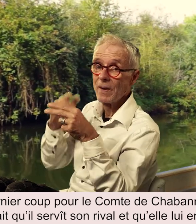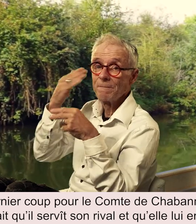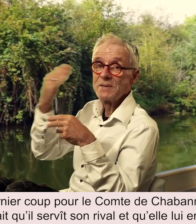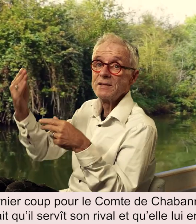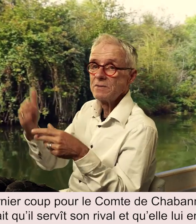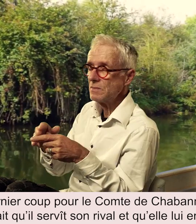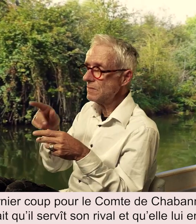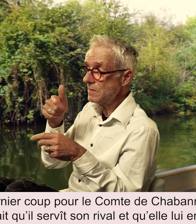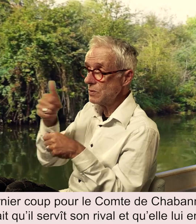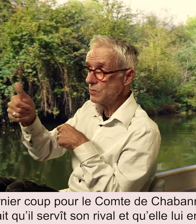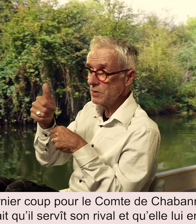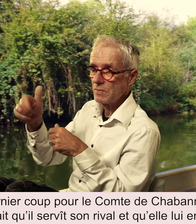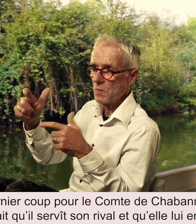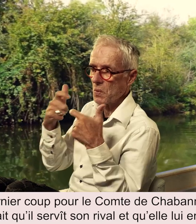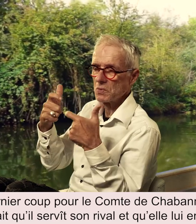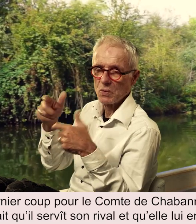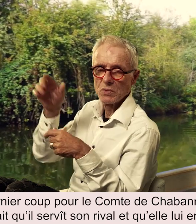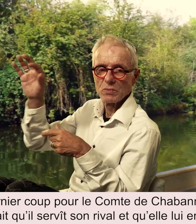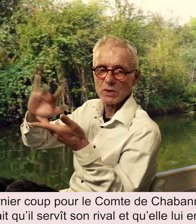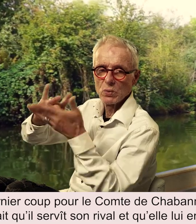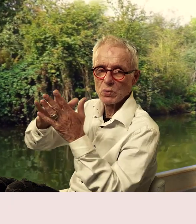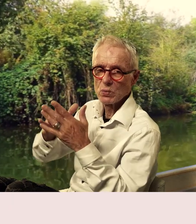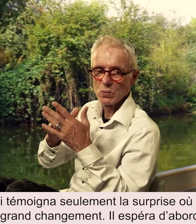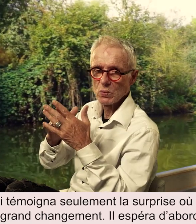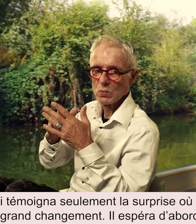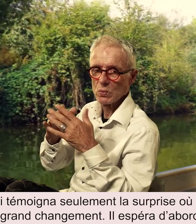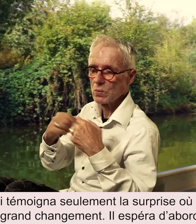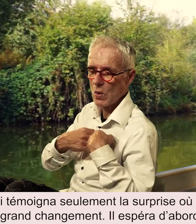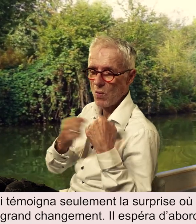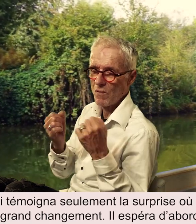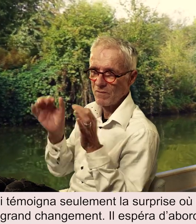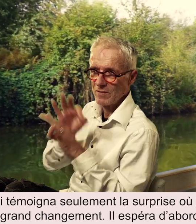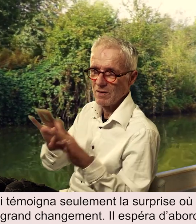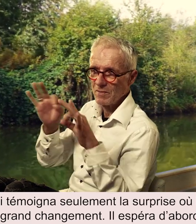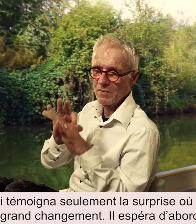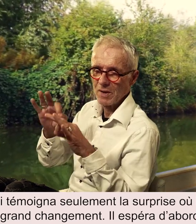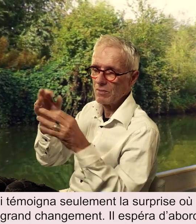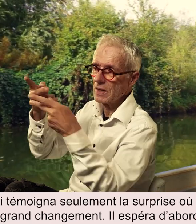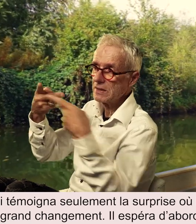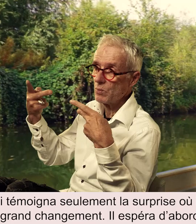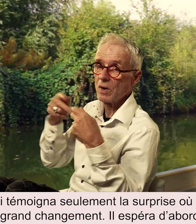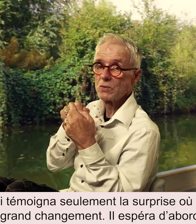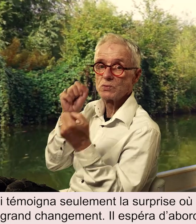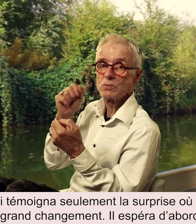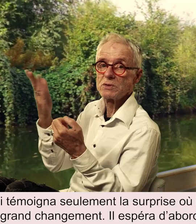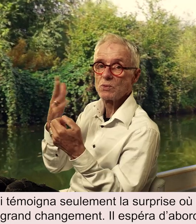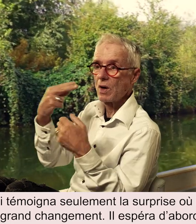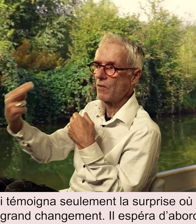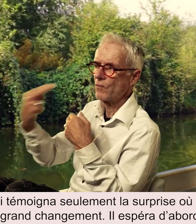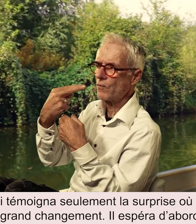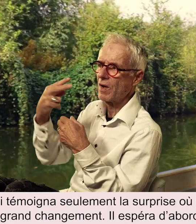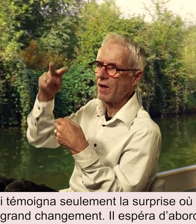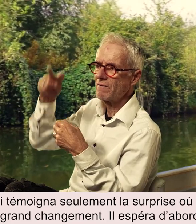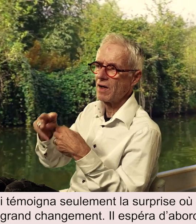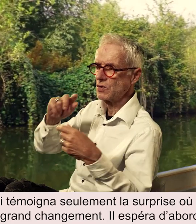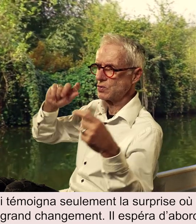de lui-même qu'il lui cacha tous ses sentiments et lui témoigna seulement la surprise où il était de voir en elle un si